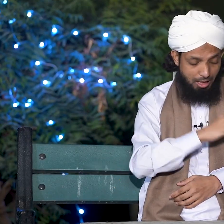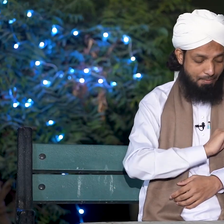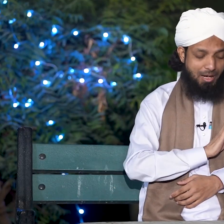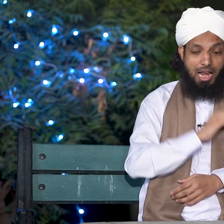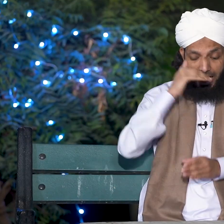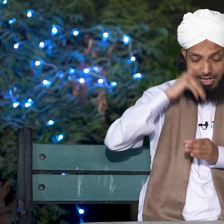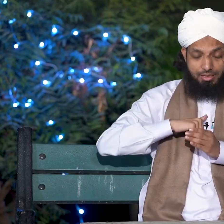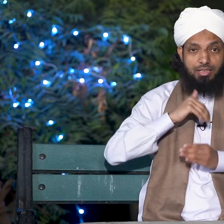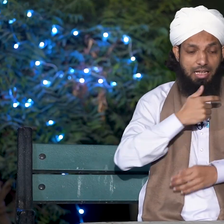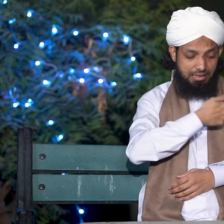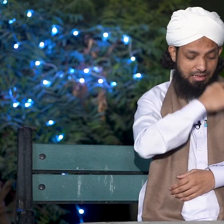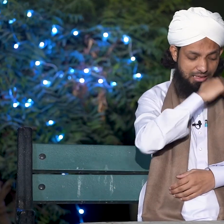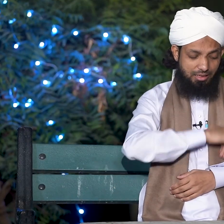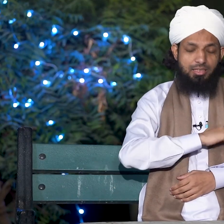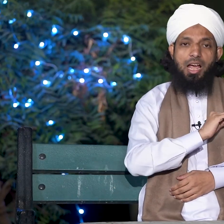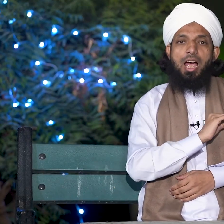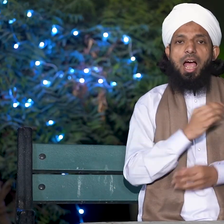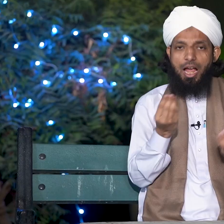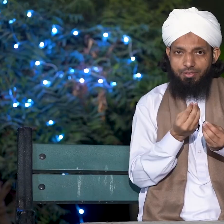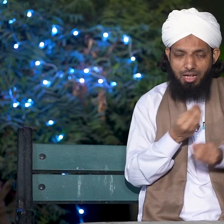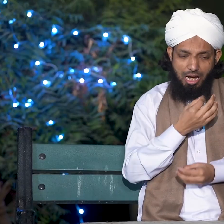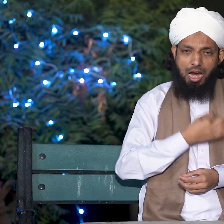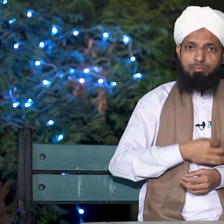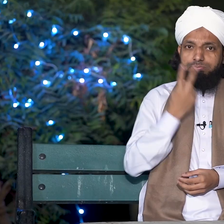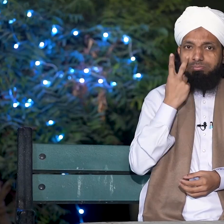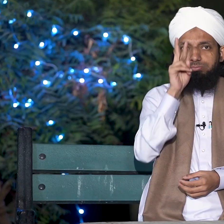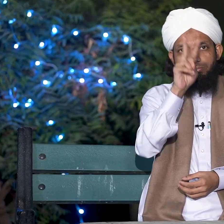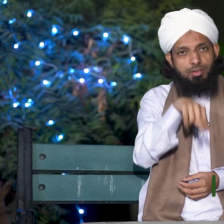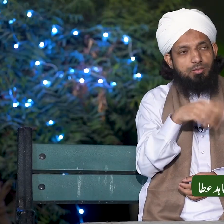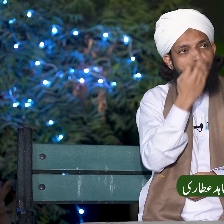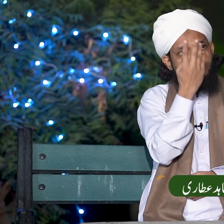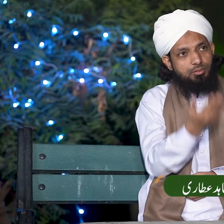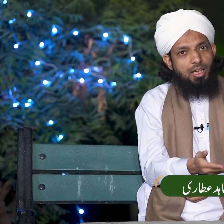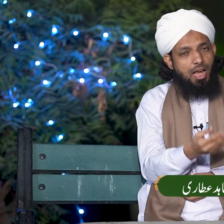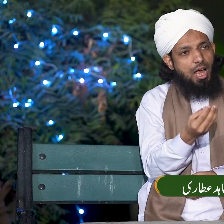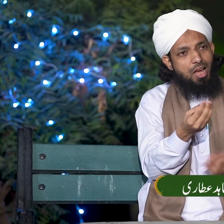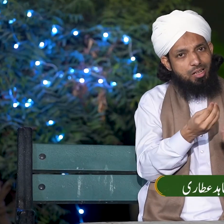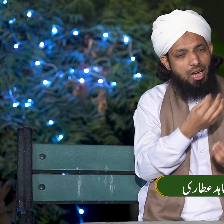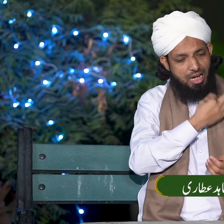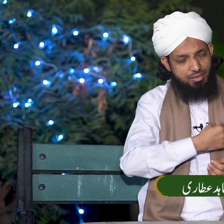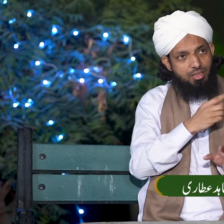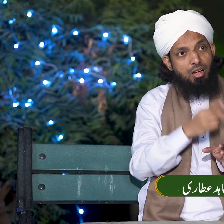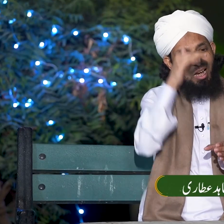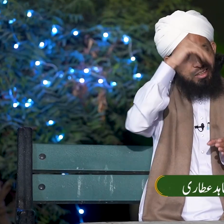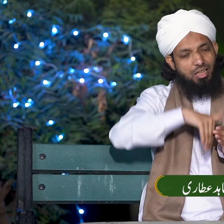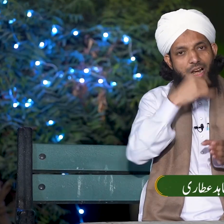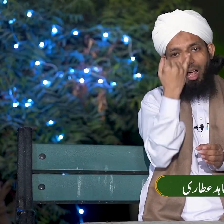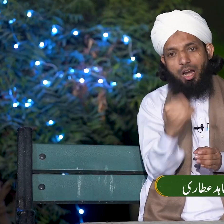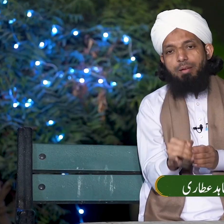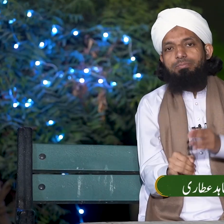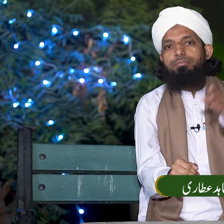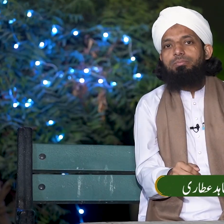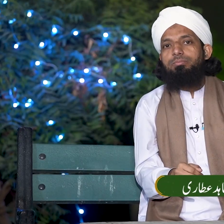بھی عاجزی ہونی چاہیے۔ یہ نہیں کہ اوپر سے تو عاجزی ہو اور اندر سے جناب برا لگ رہا ہو، ایسا نہیں ہونا